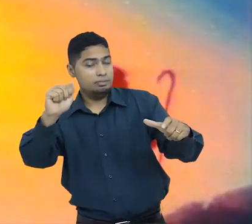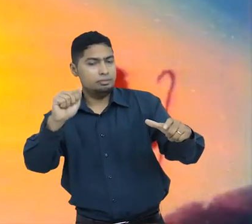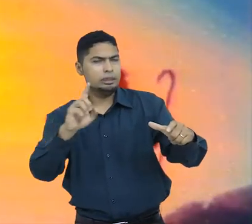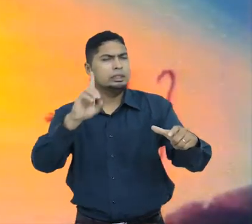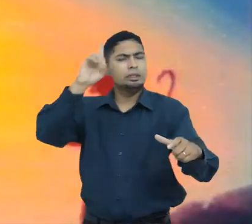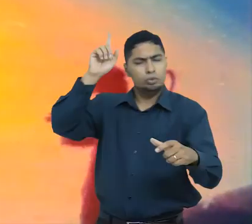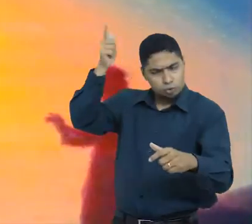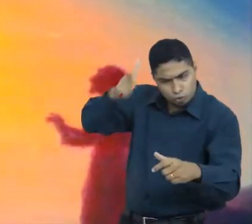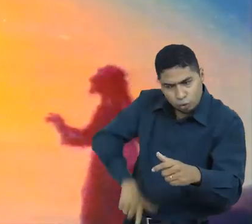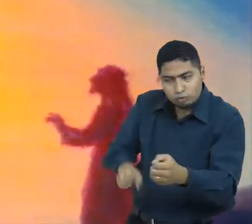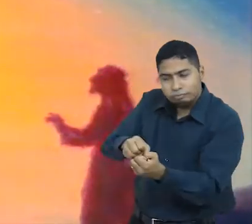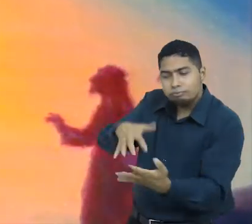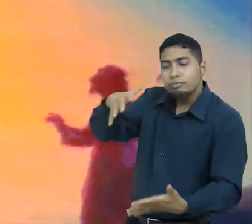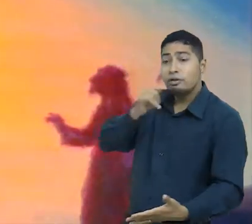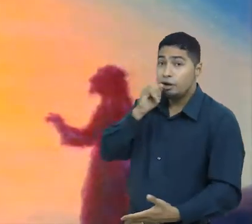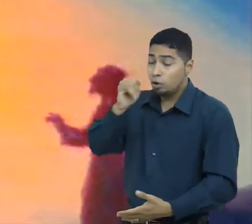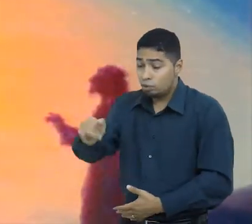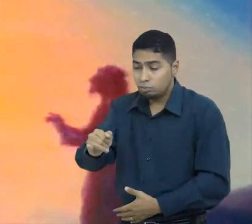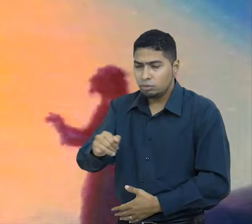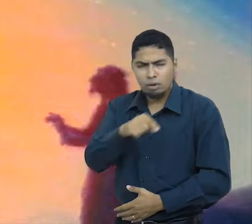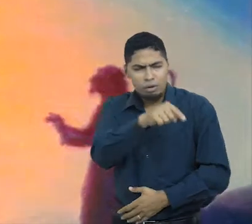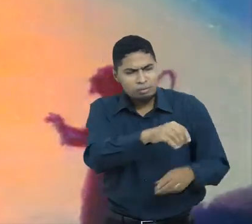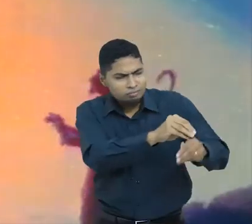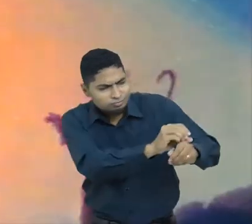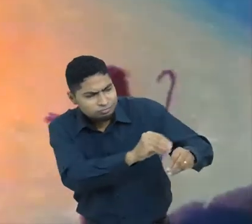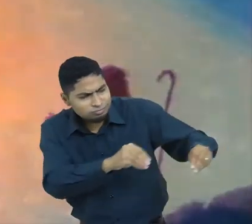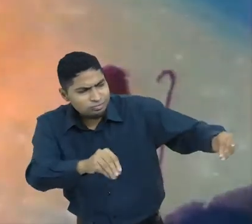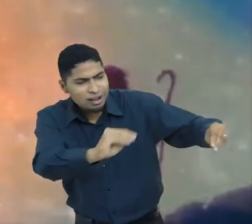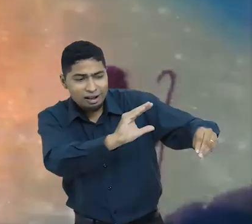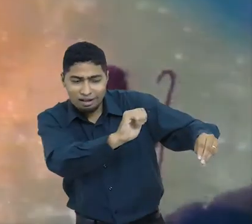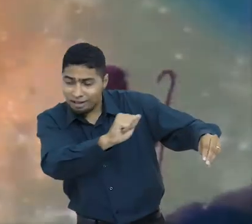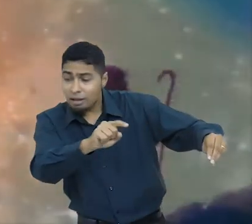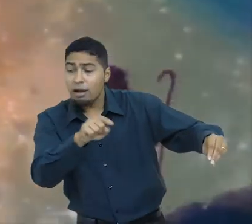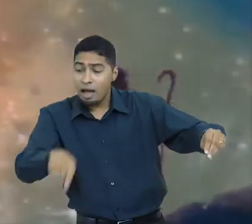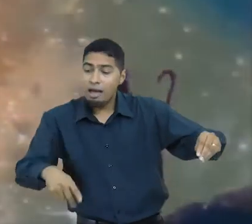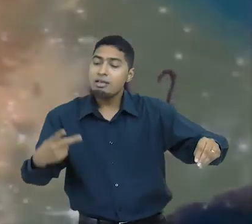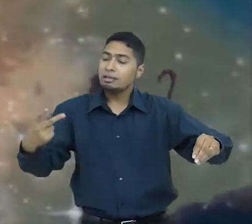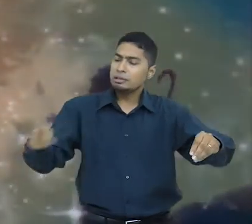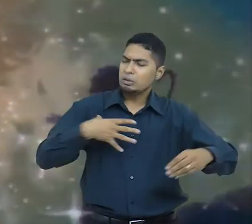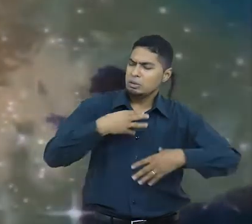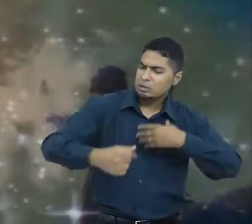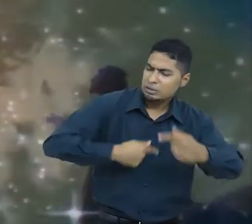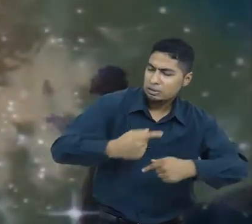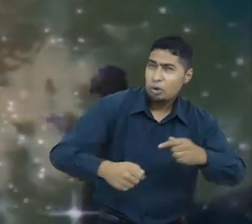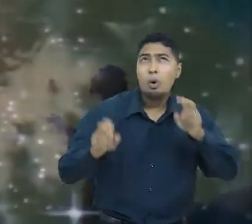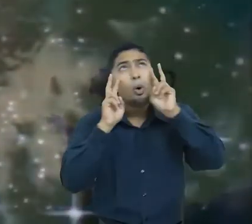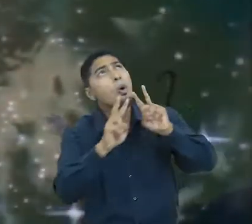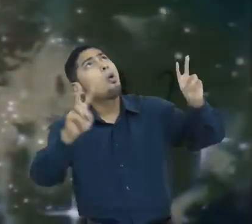esta terra será de seus descendentes. Olhe para o céu. Assim como as estrelas, também será